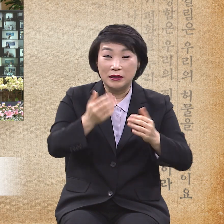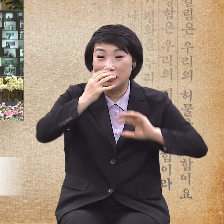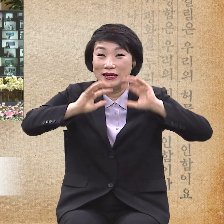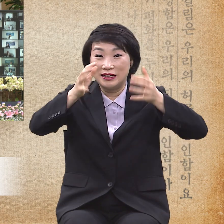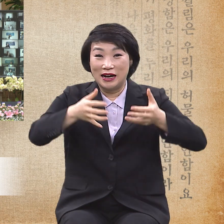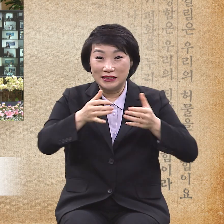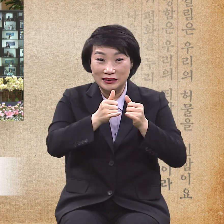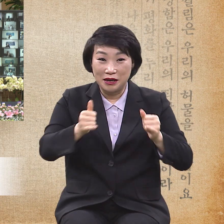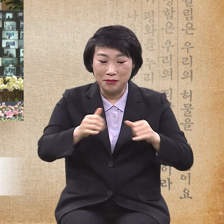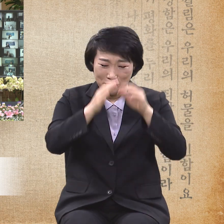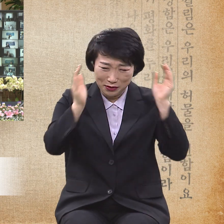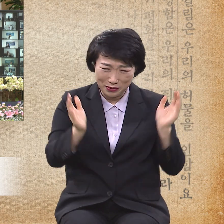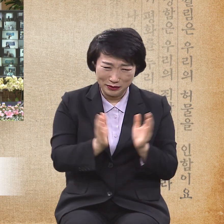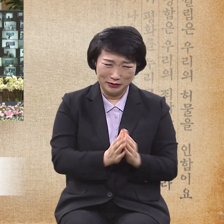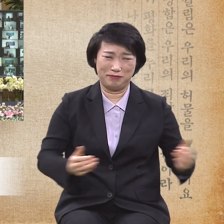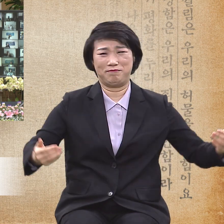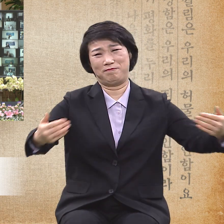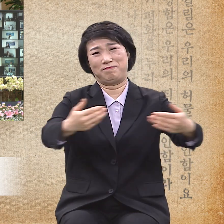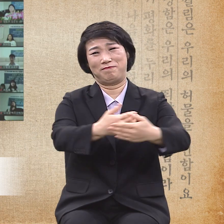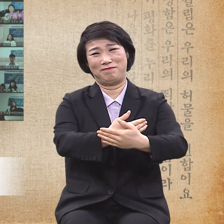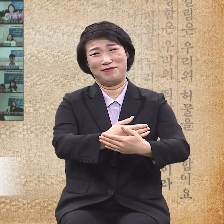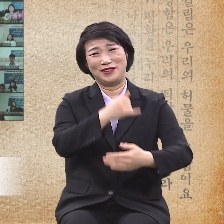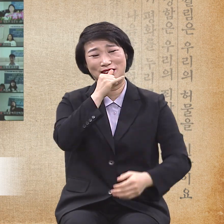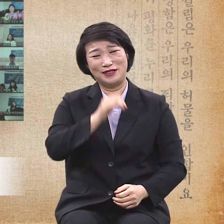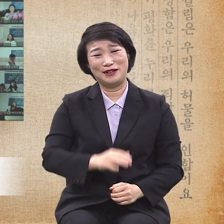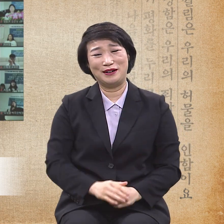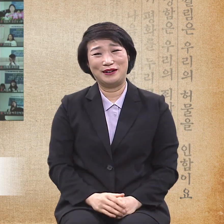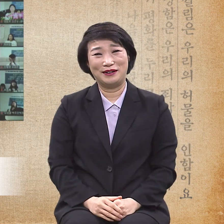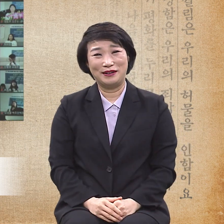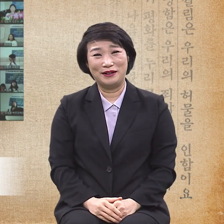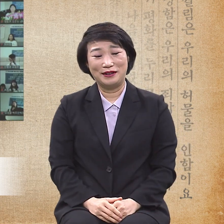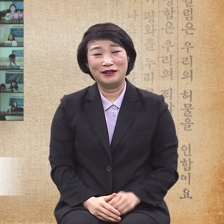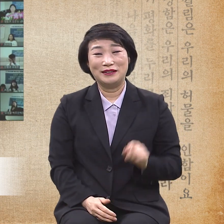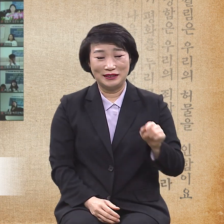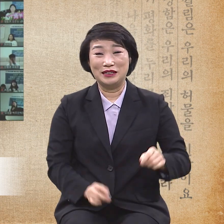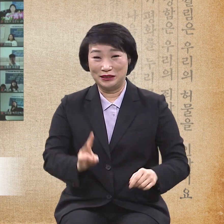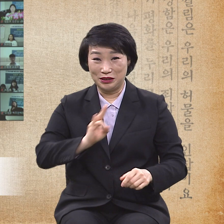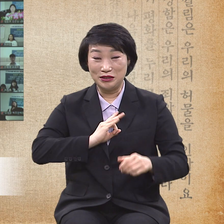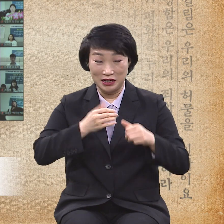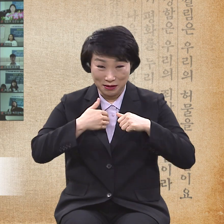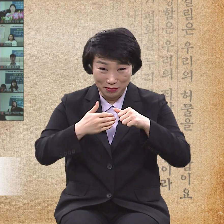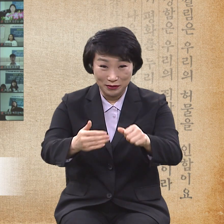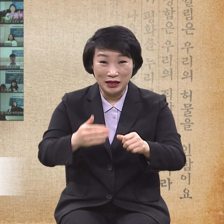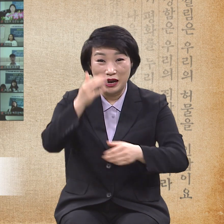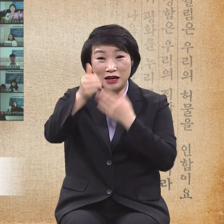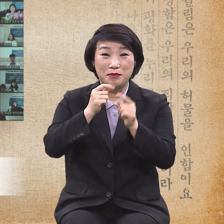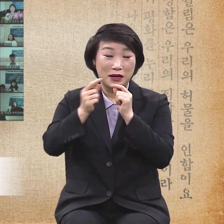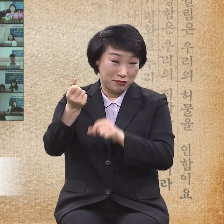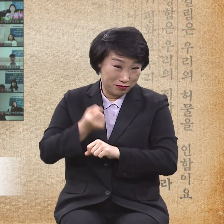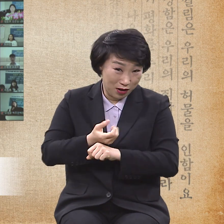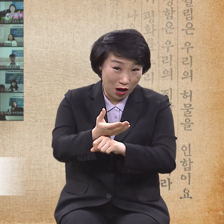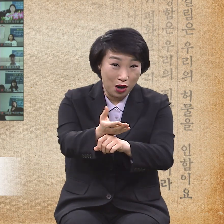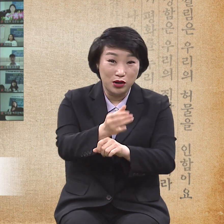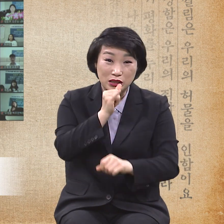이스라엘 백성들을 끌어안고 그토록 선지자를 보내서